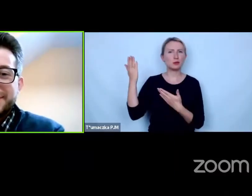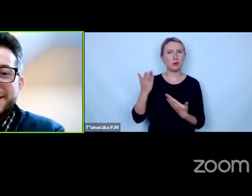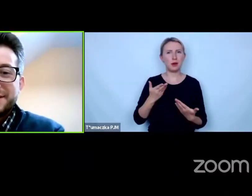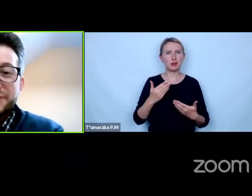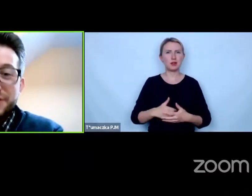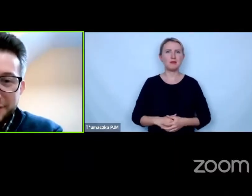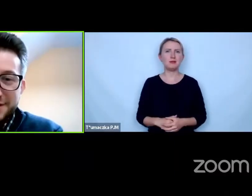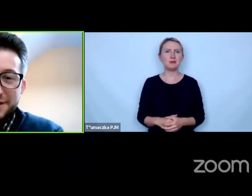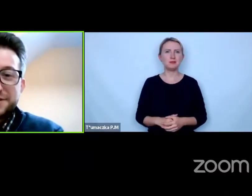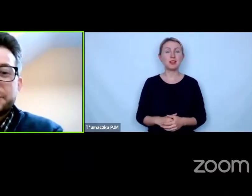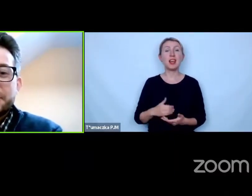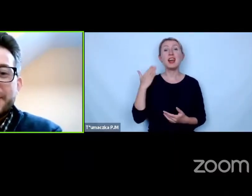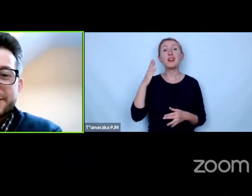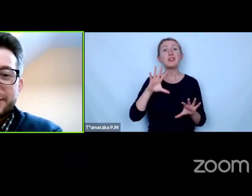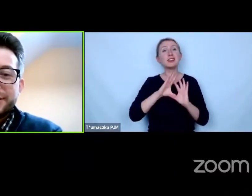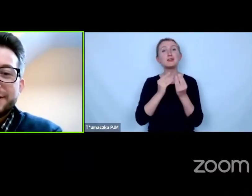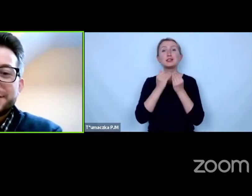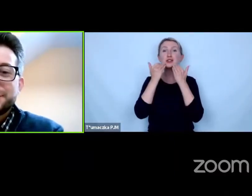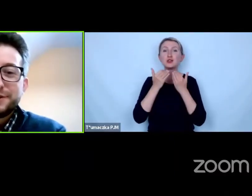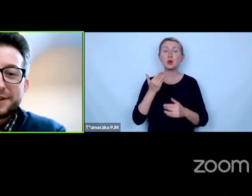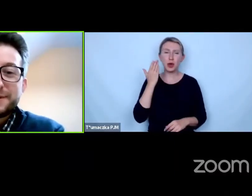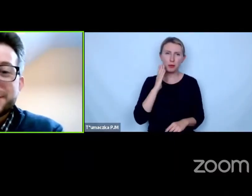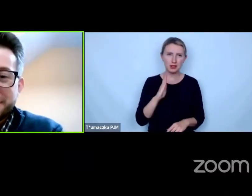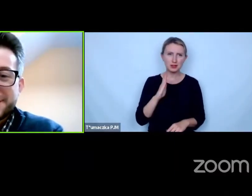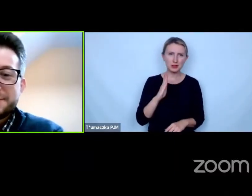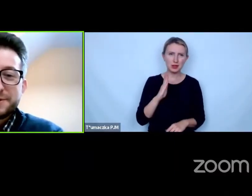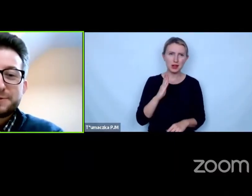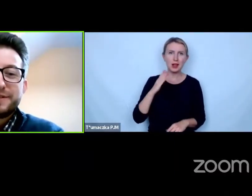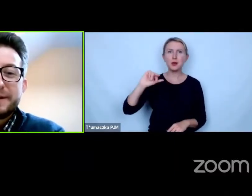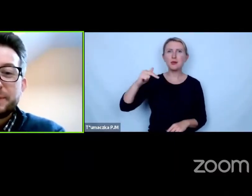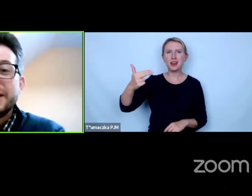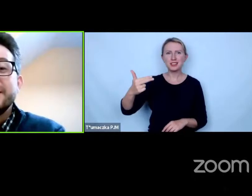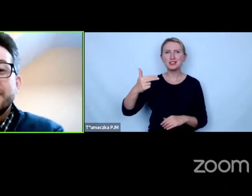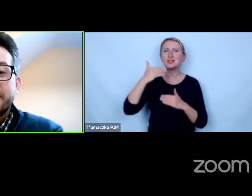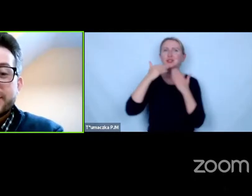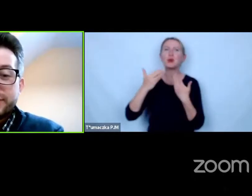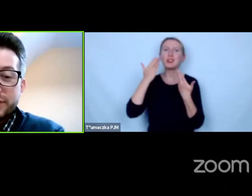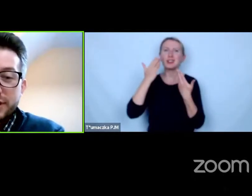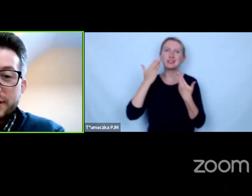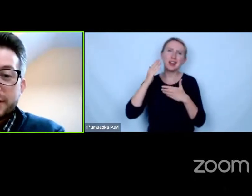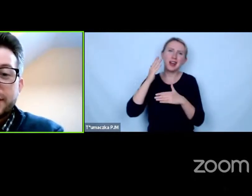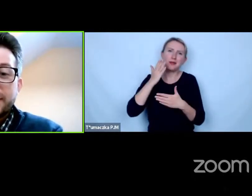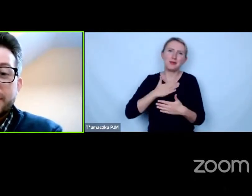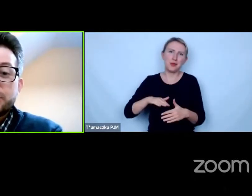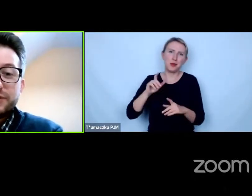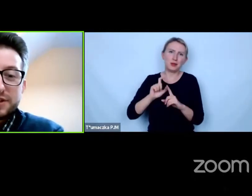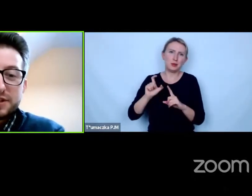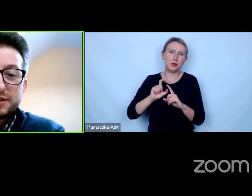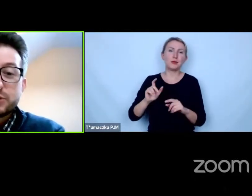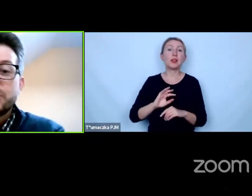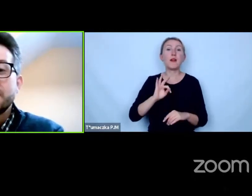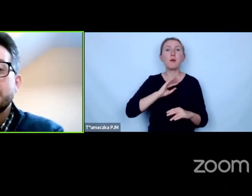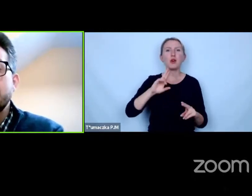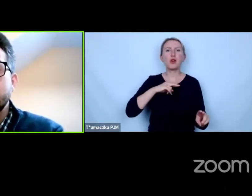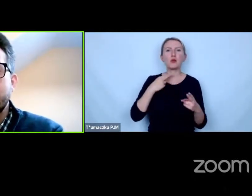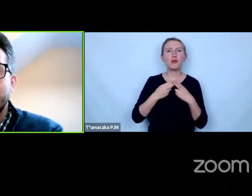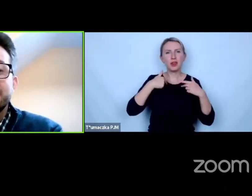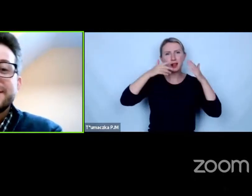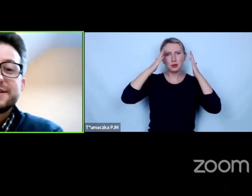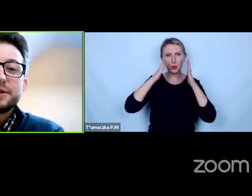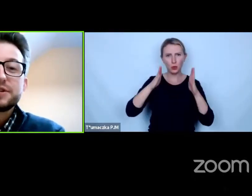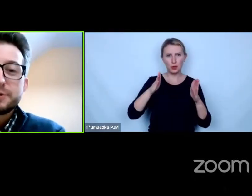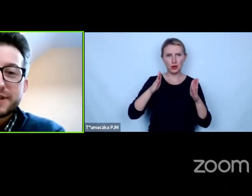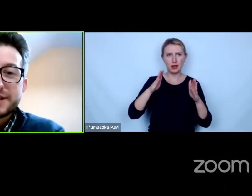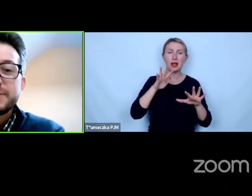Witam wszystkich i dziękuję bardzo szczególnie Marcinowi za miały słowa w swojej odpowiedzi skupię się